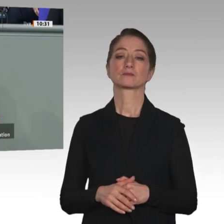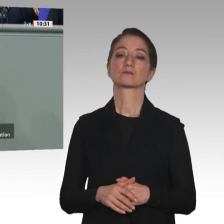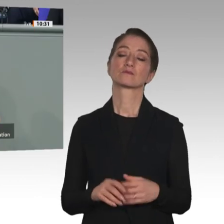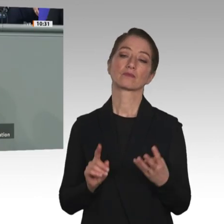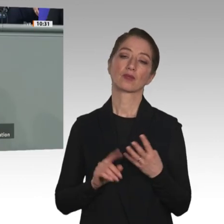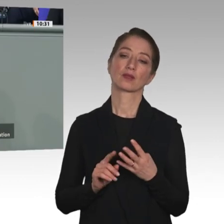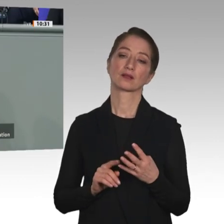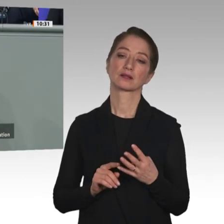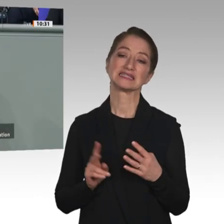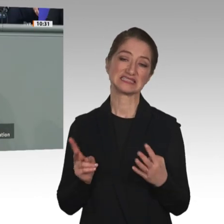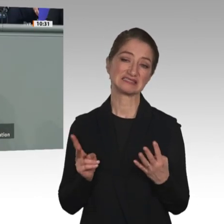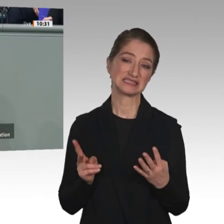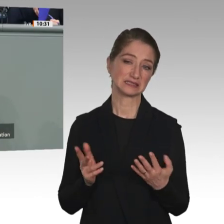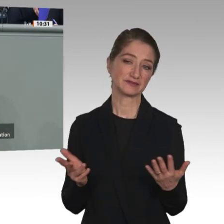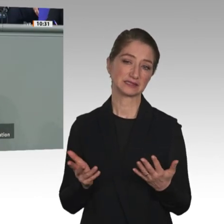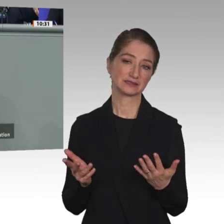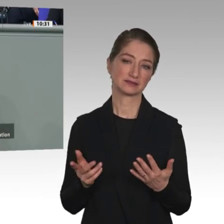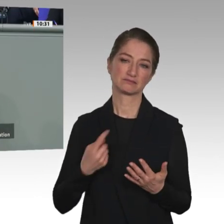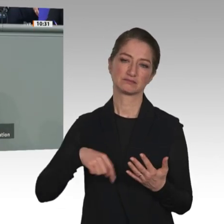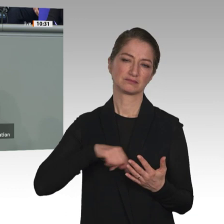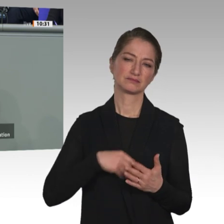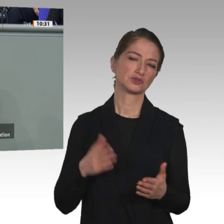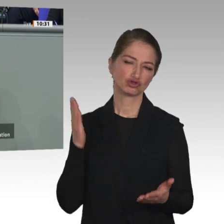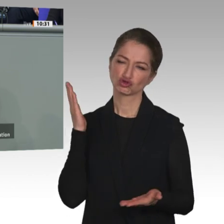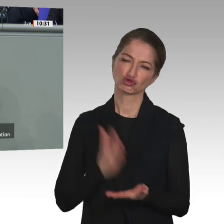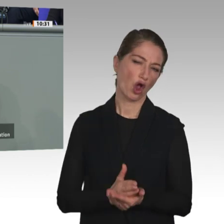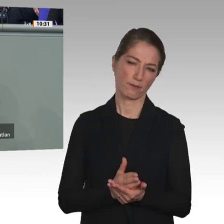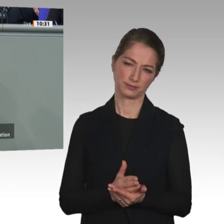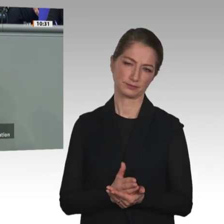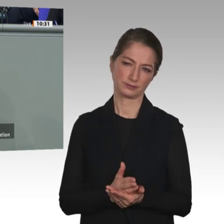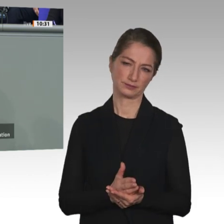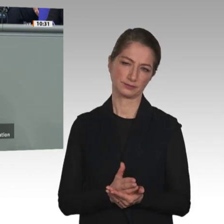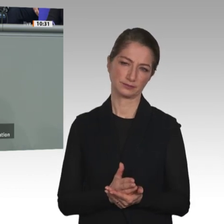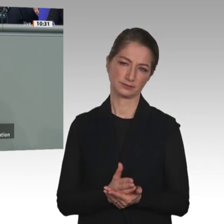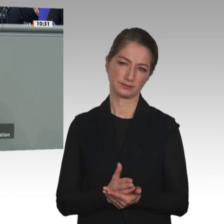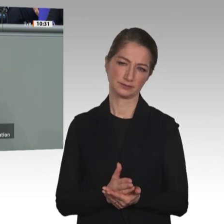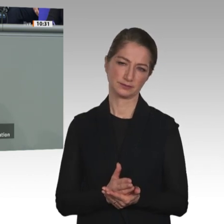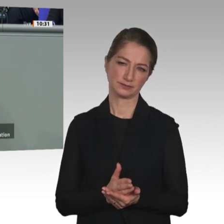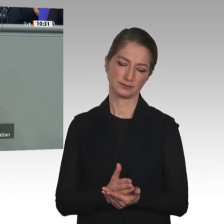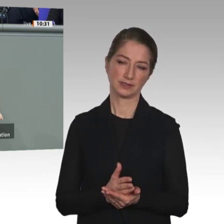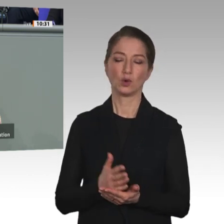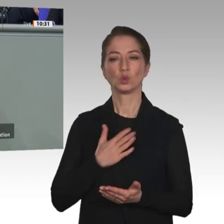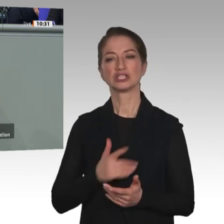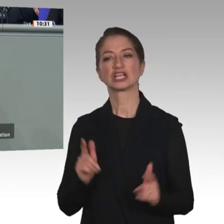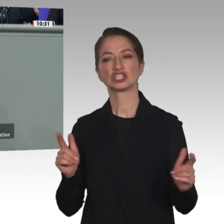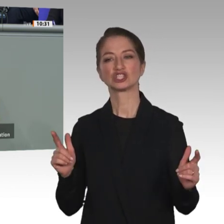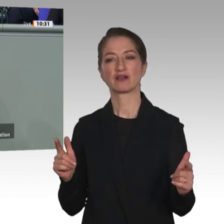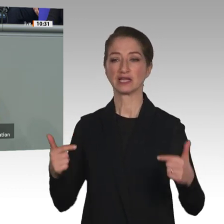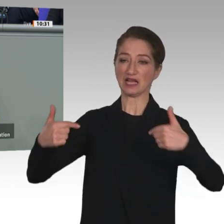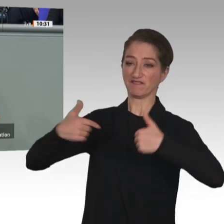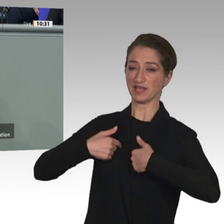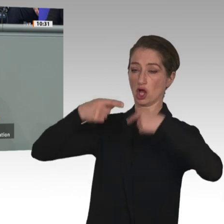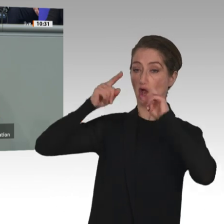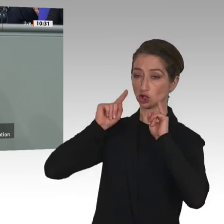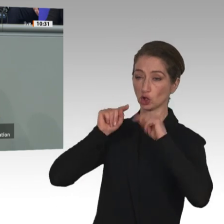ist, wir müssen endlich aufhören, unsere Gesellschaft in wir Deutsche und ihr Eingewanderte zu